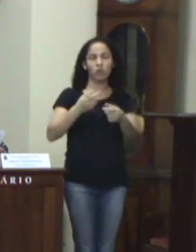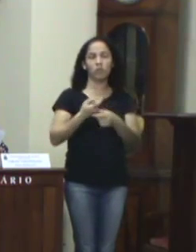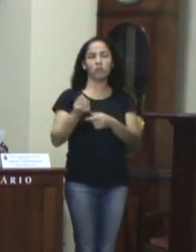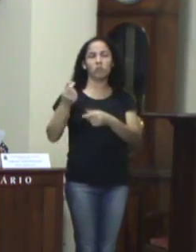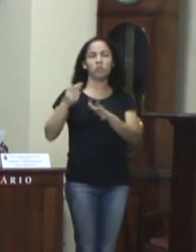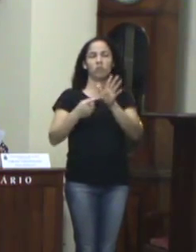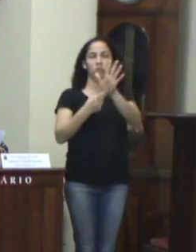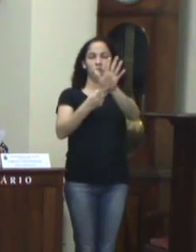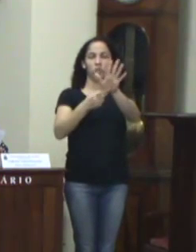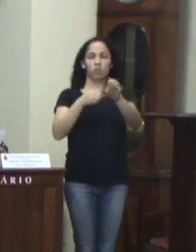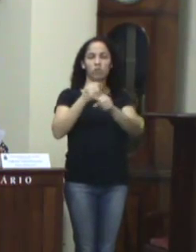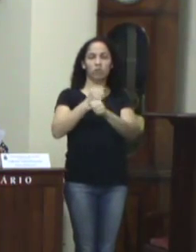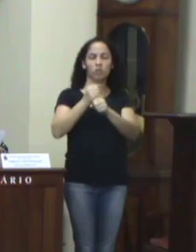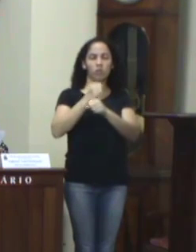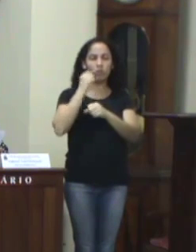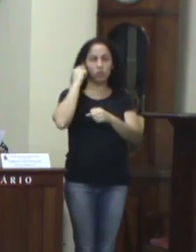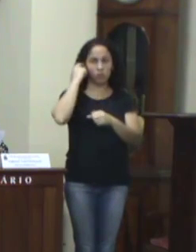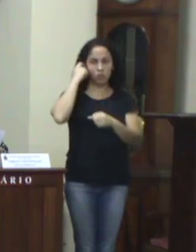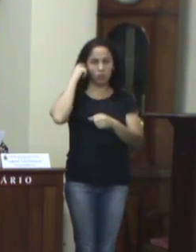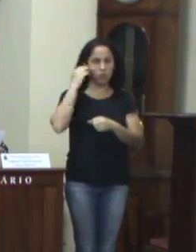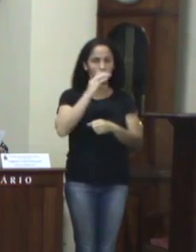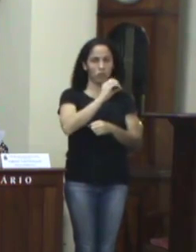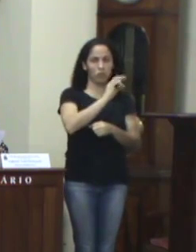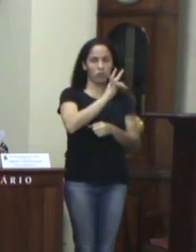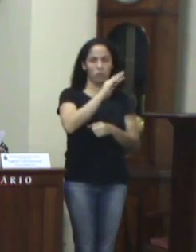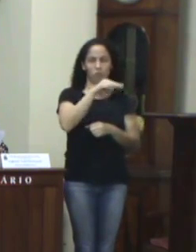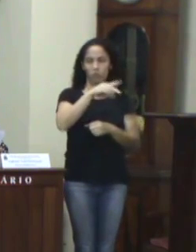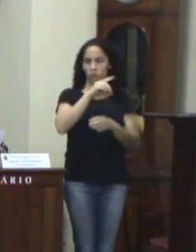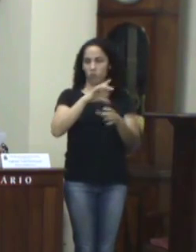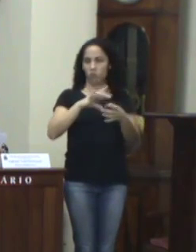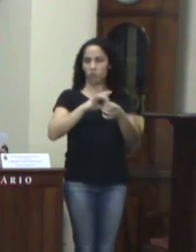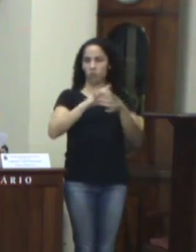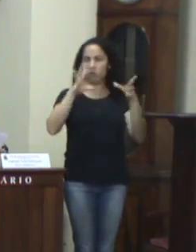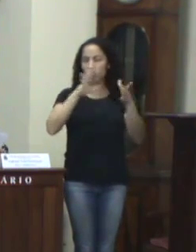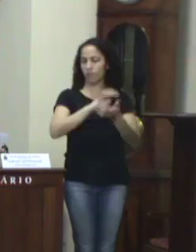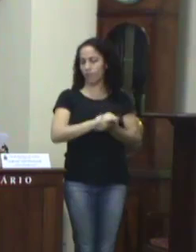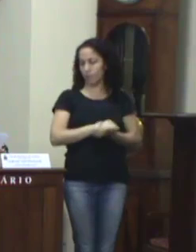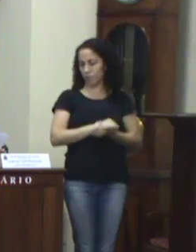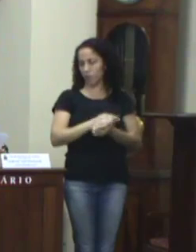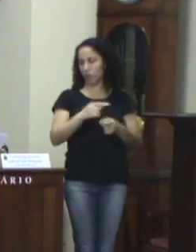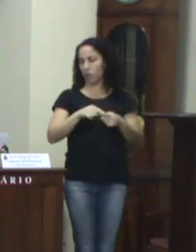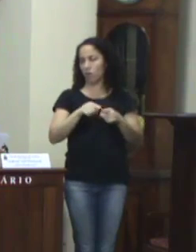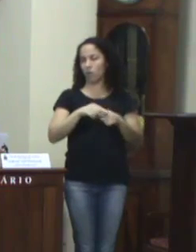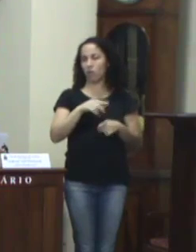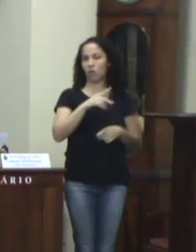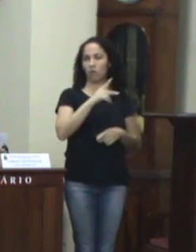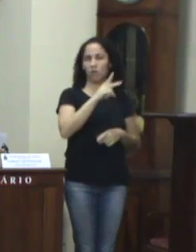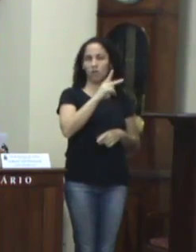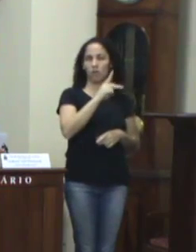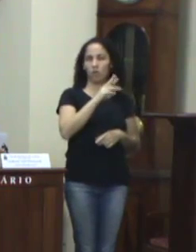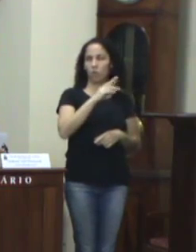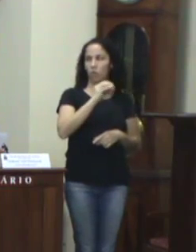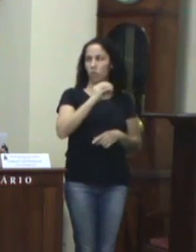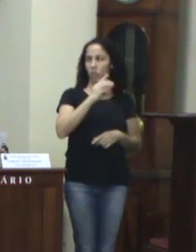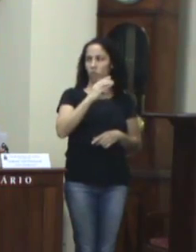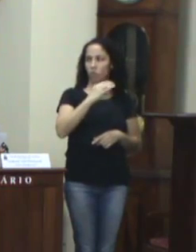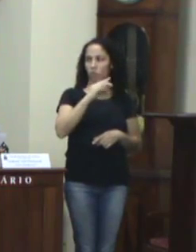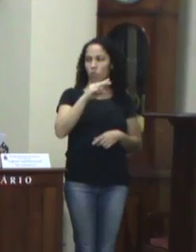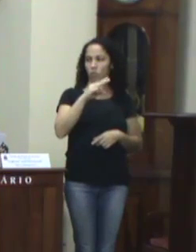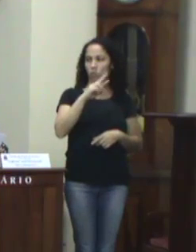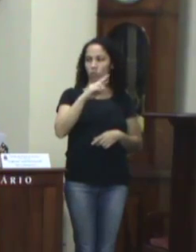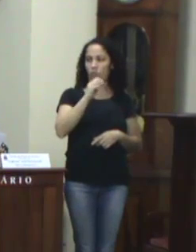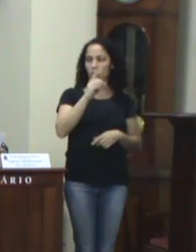valores apresentados para 2018, o fundo será desbloqueado. A Procuradoria-Geral do Município vem informar ainda que o tempo